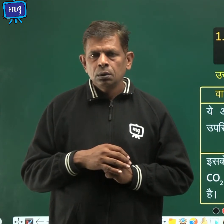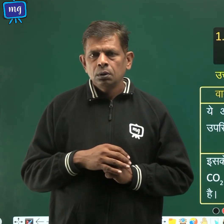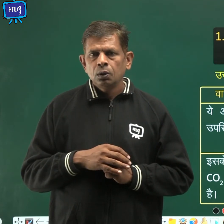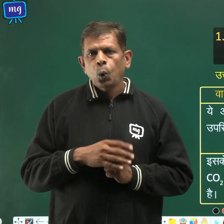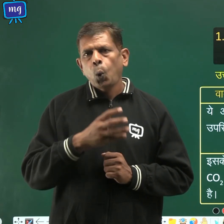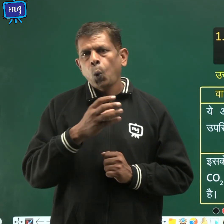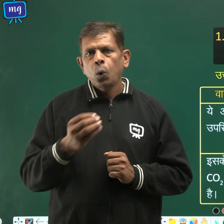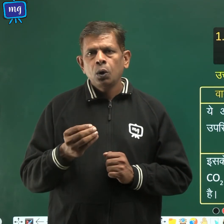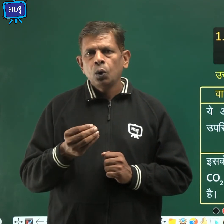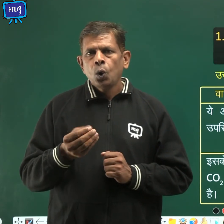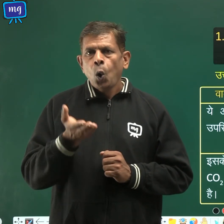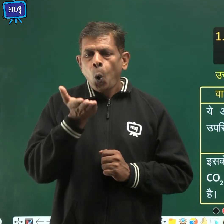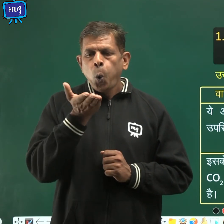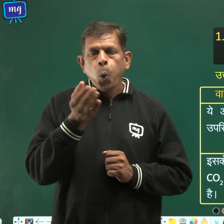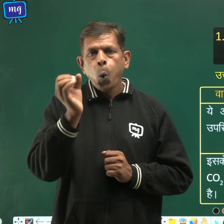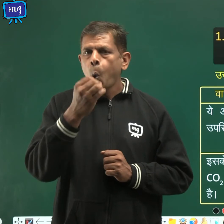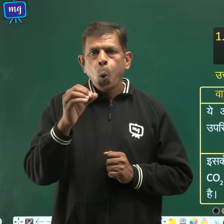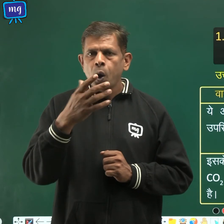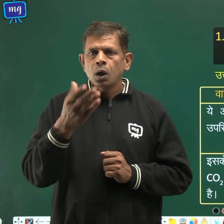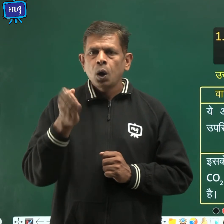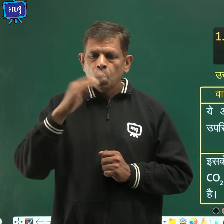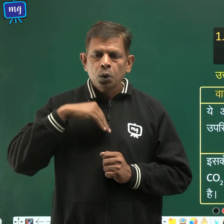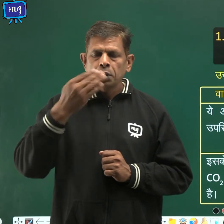और अवायवीय श्वसन में